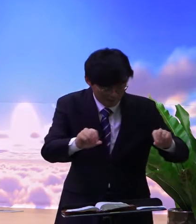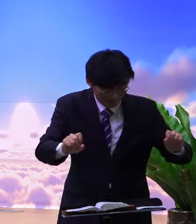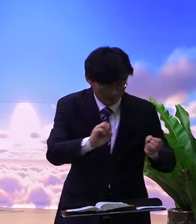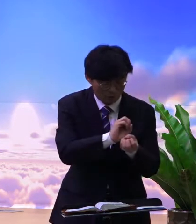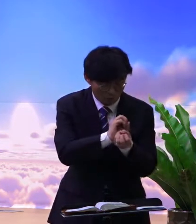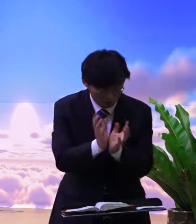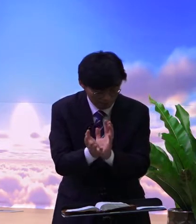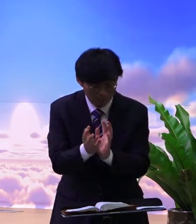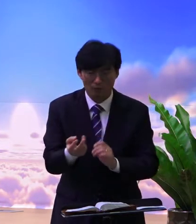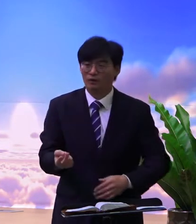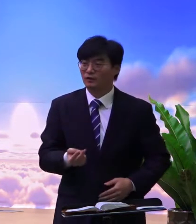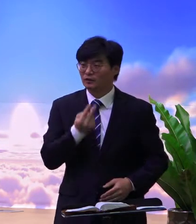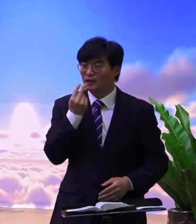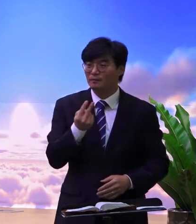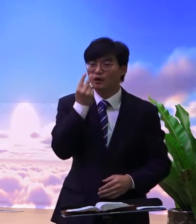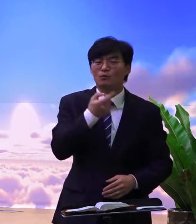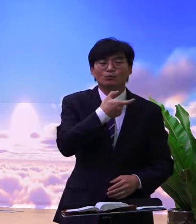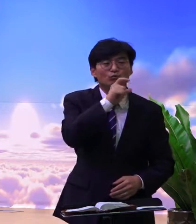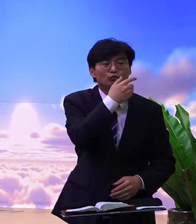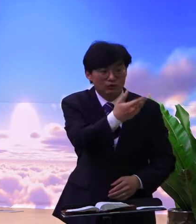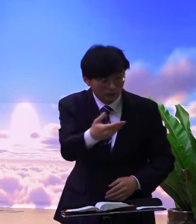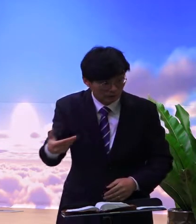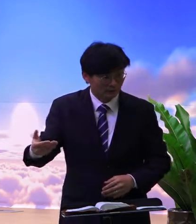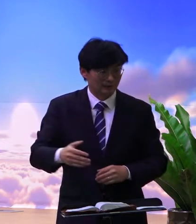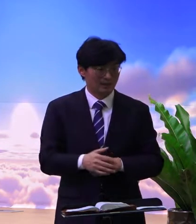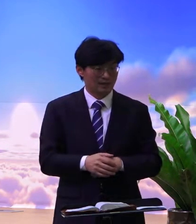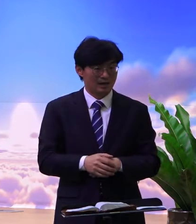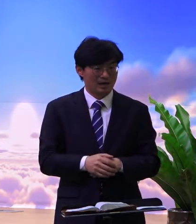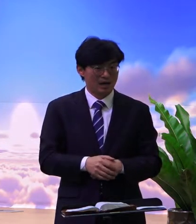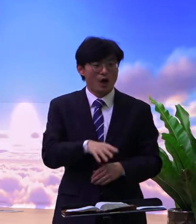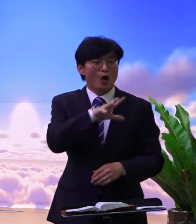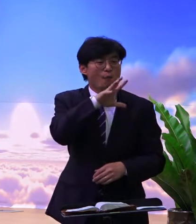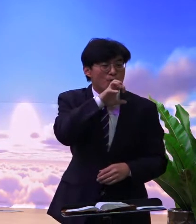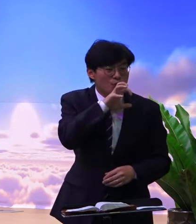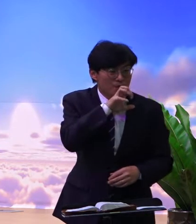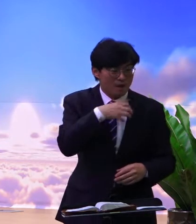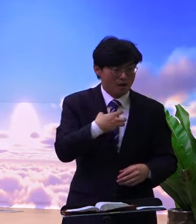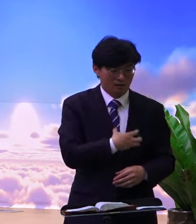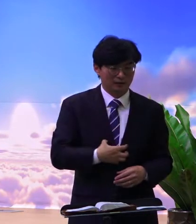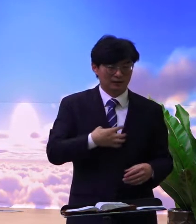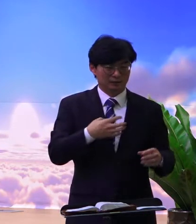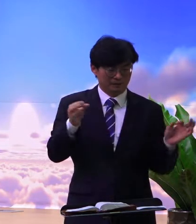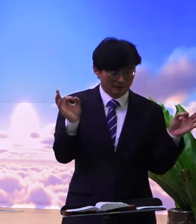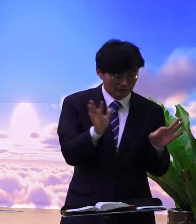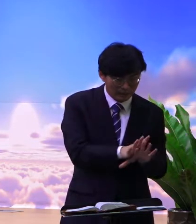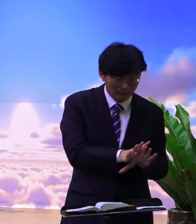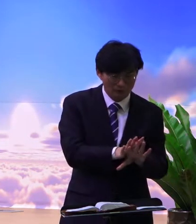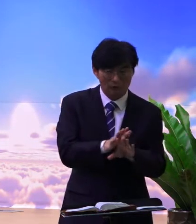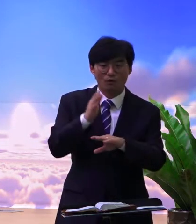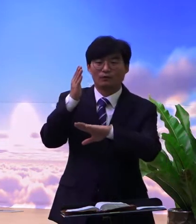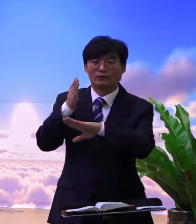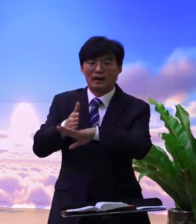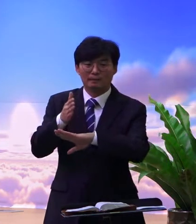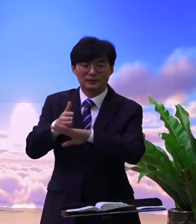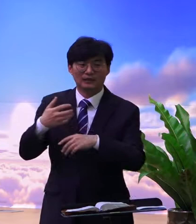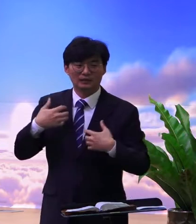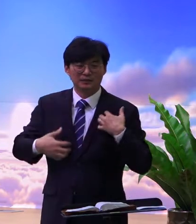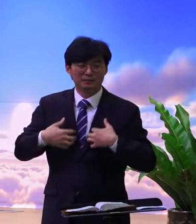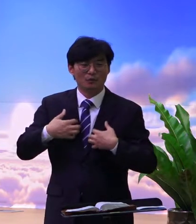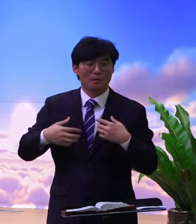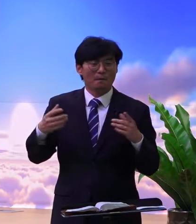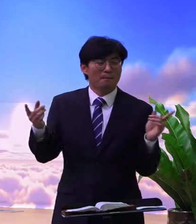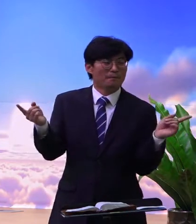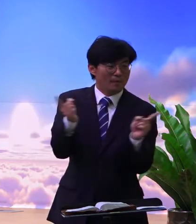하시고 생명의 강물이 흐르게 하시는 분이 여러분이 지금 믿고 계시는 하나님이십니다. 여러분이